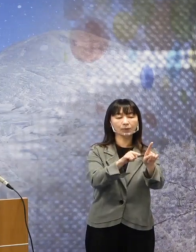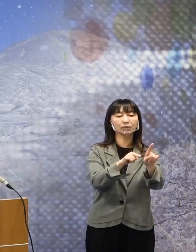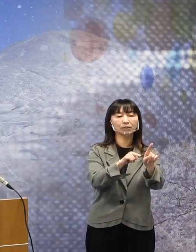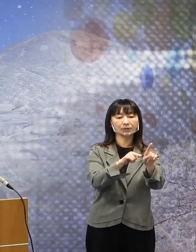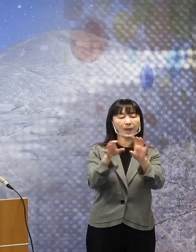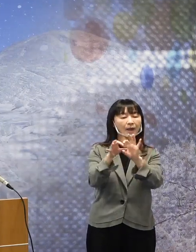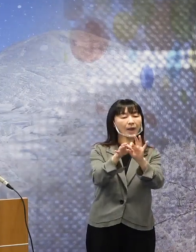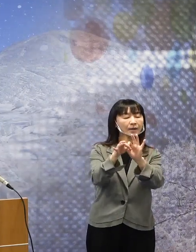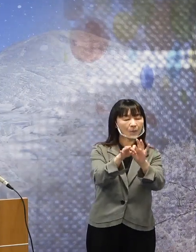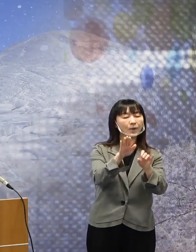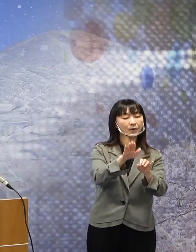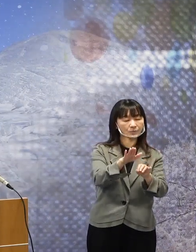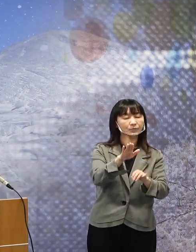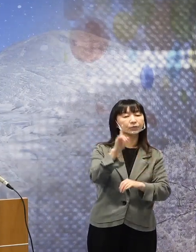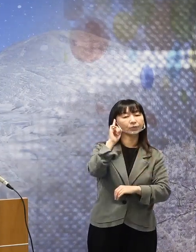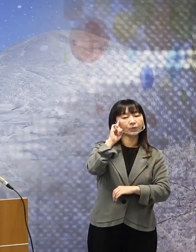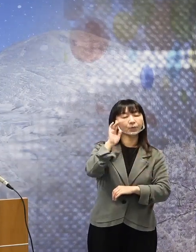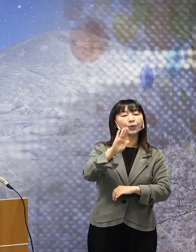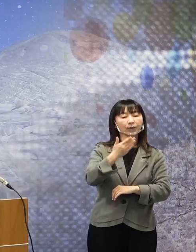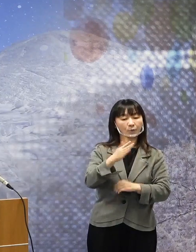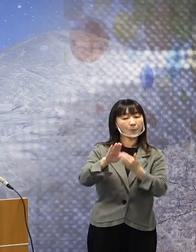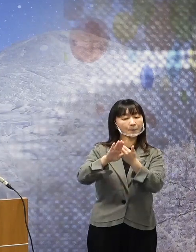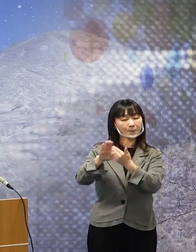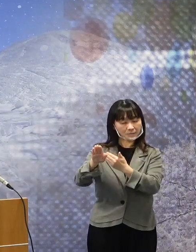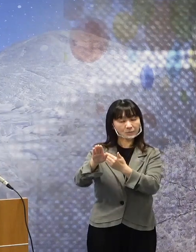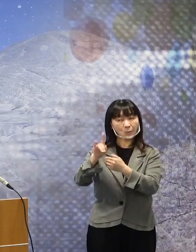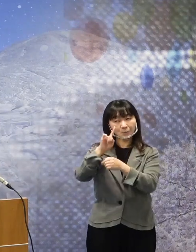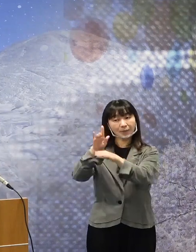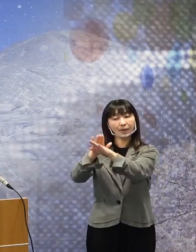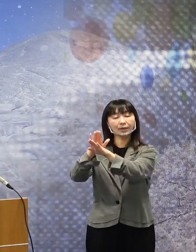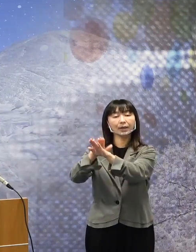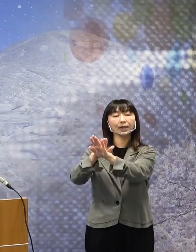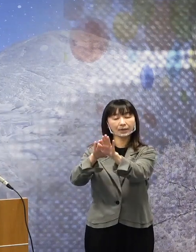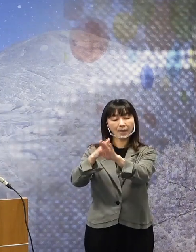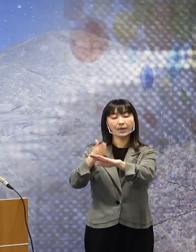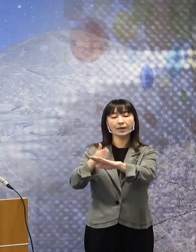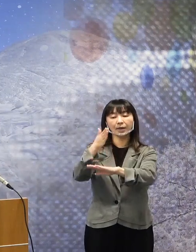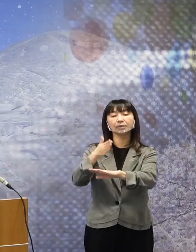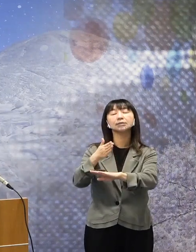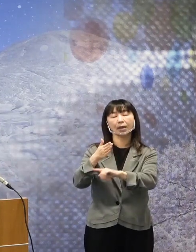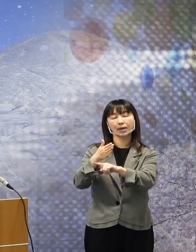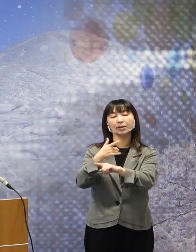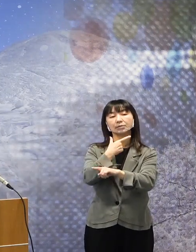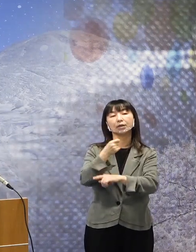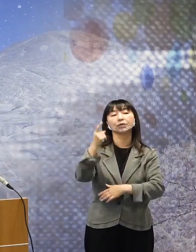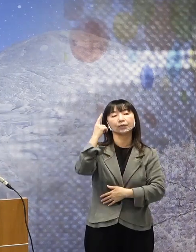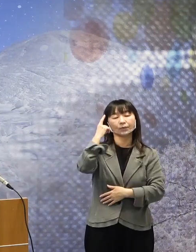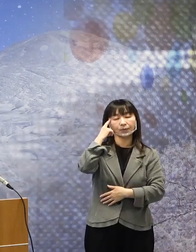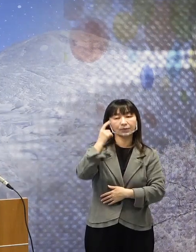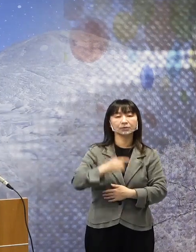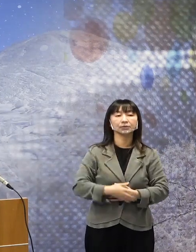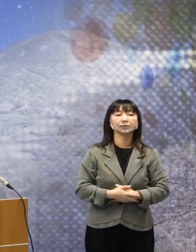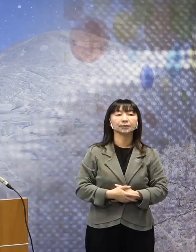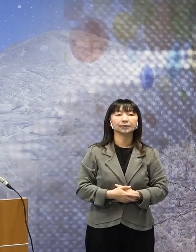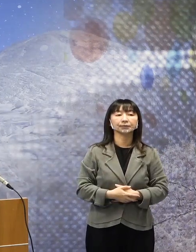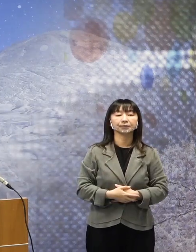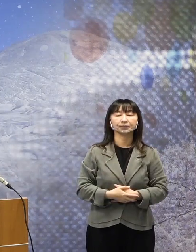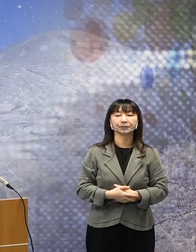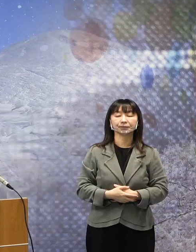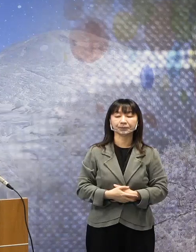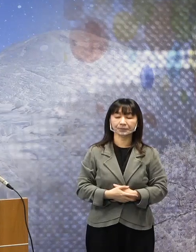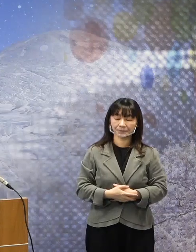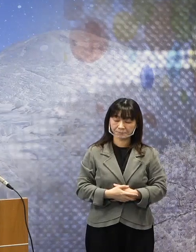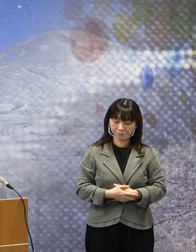連はします、関連はしますけれども別の観点でそれは感謝すべきものだと思いますので、そういうふうに理解しています。 あり